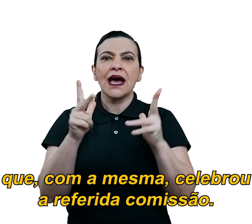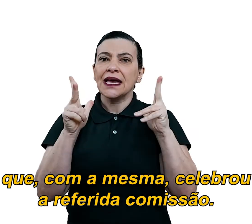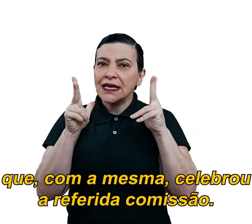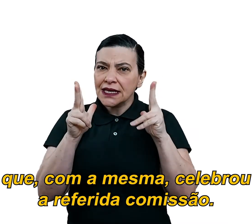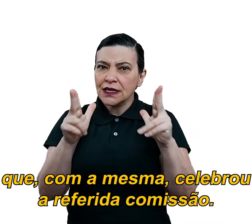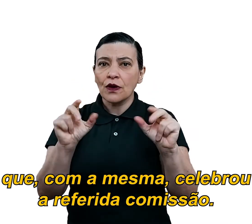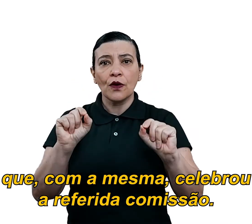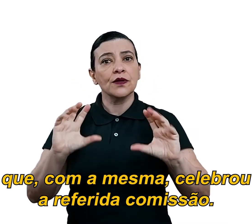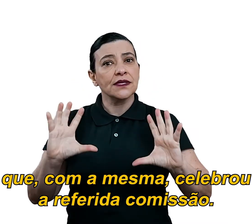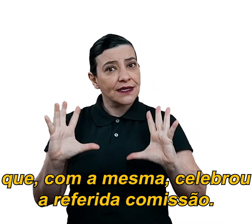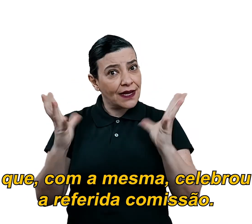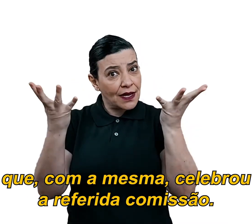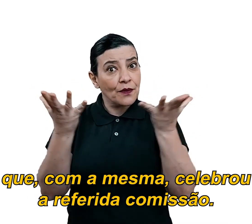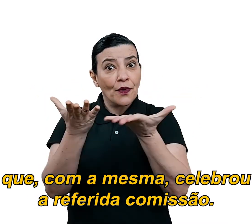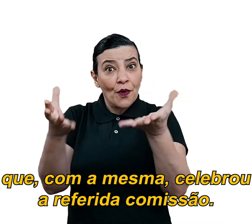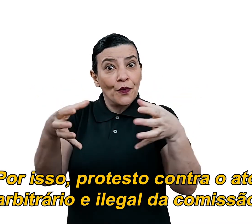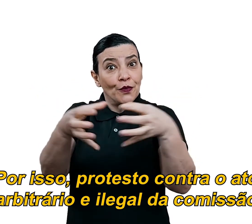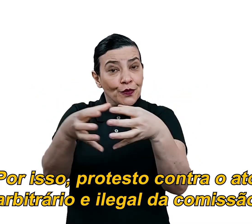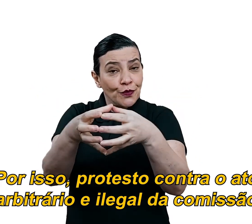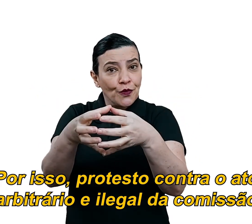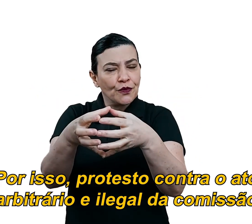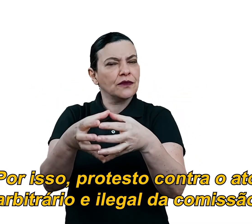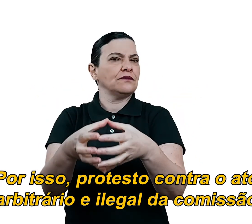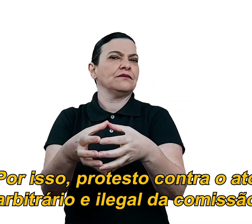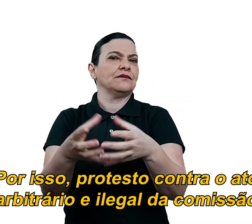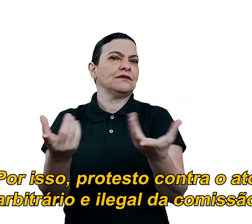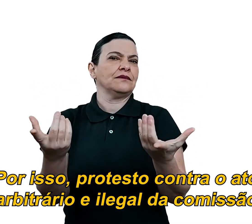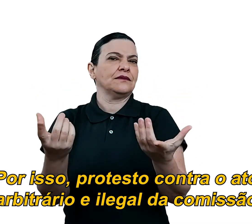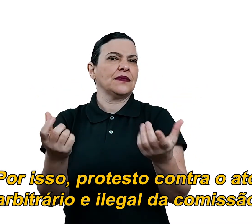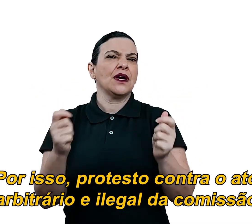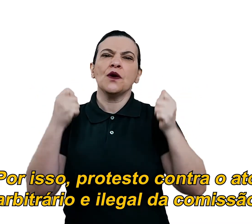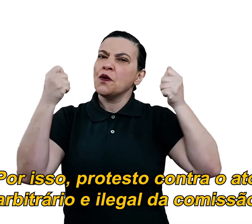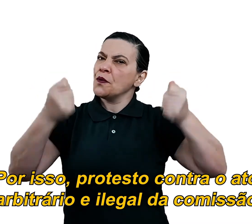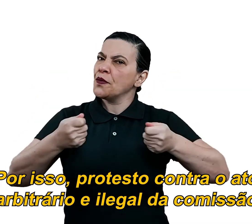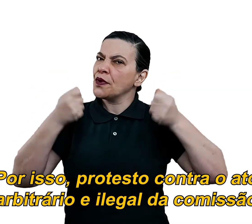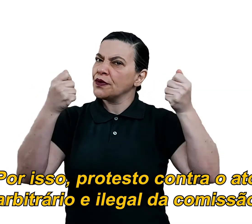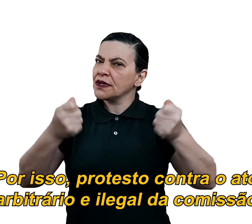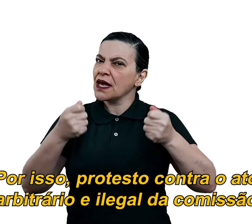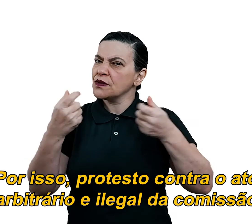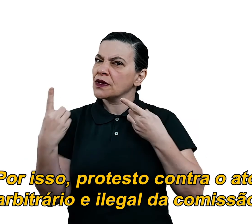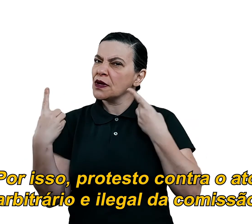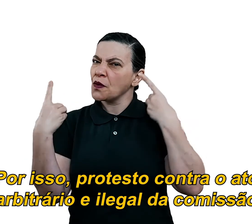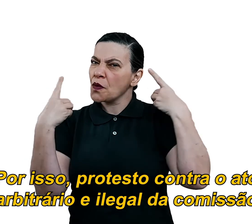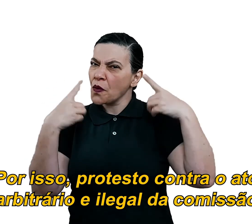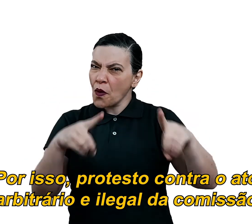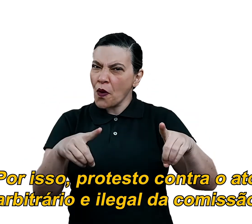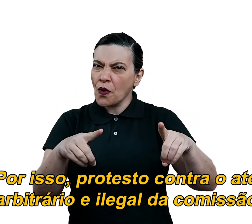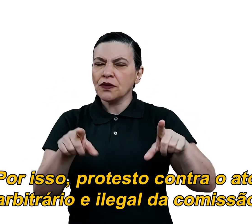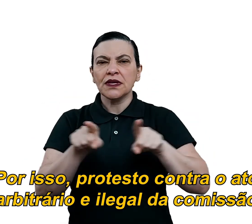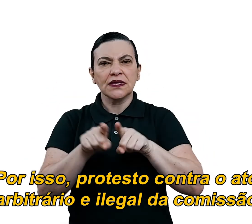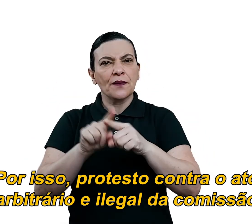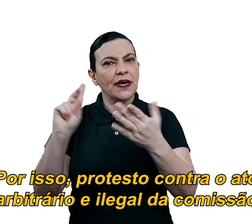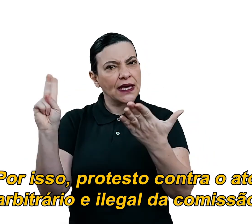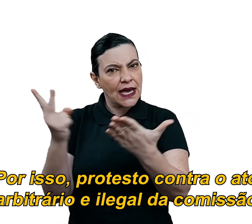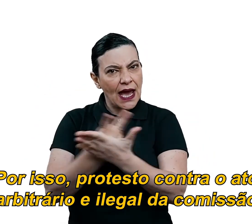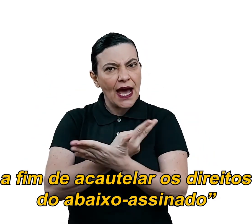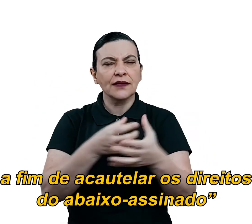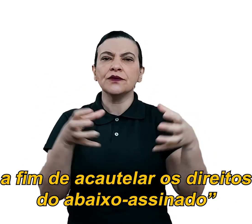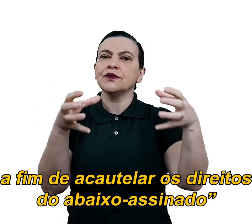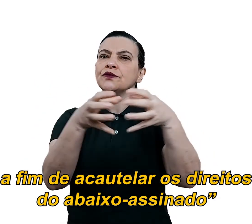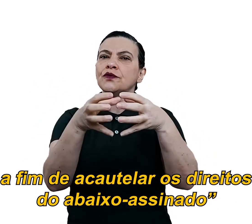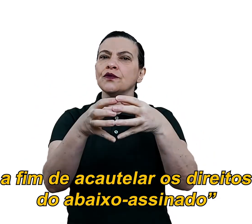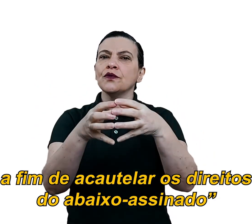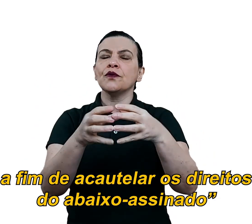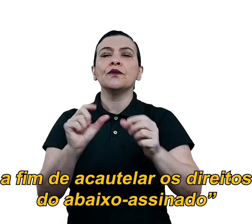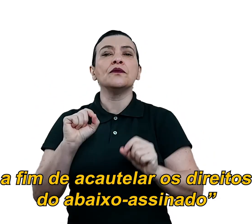mesma celebrou a referida comissão, por isso, protesto contra o ato arbitrário e ilegal da comissão,